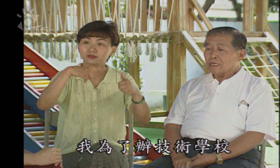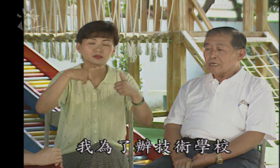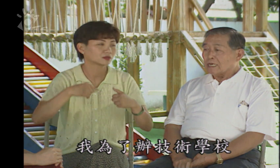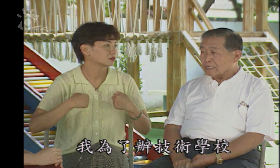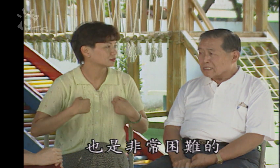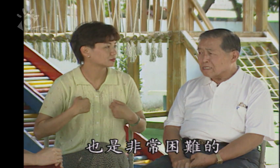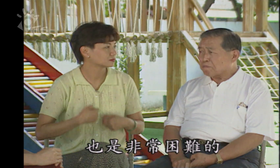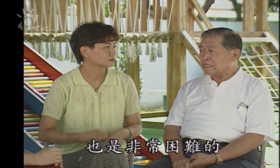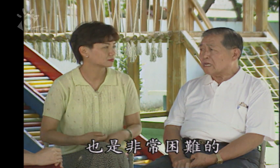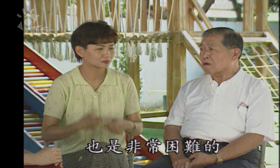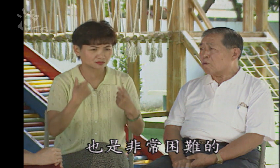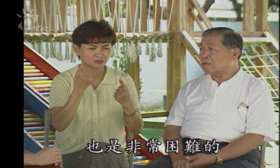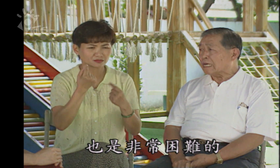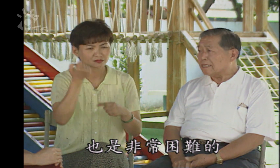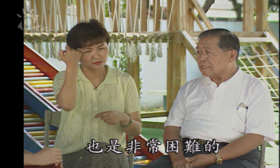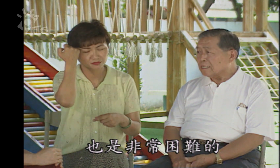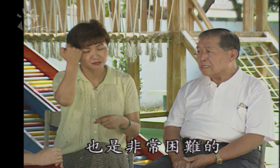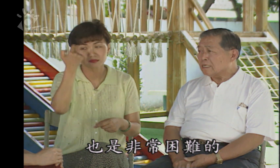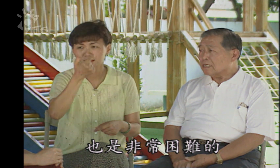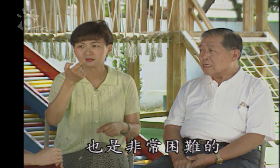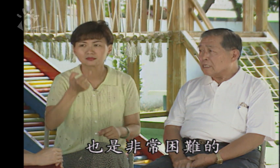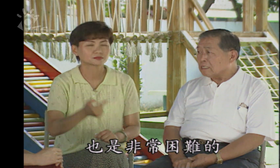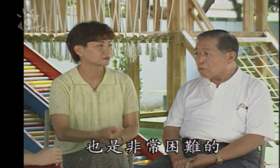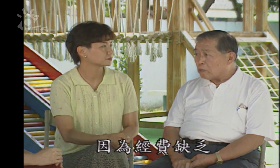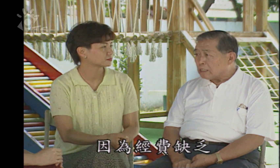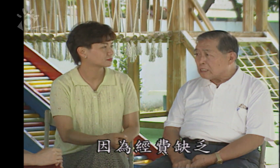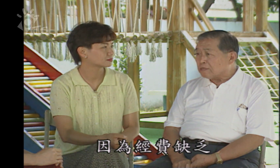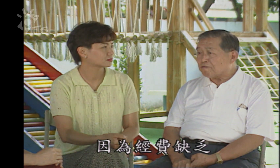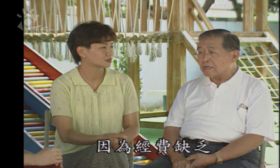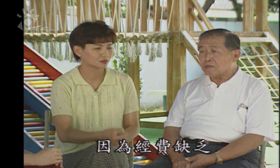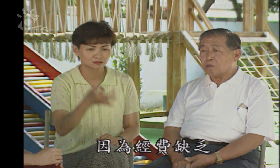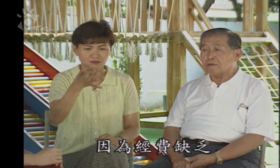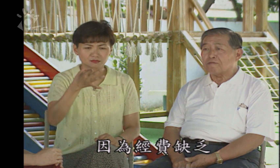也是非常困难的，因为经费缺乏，